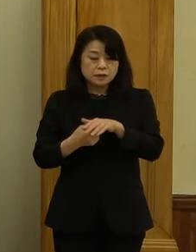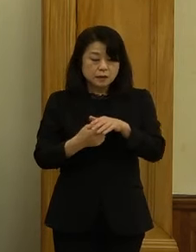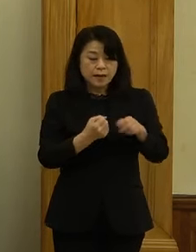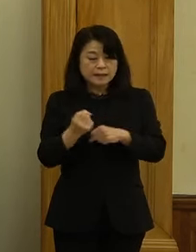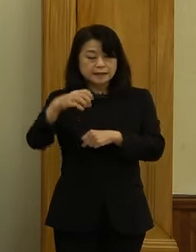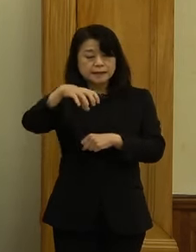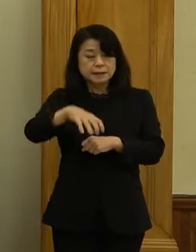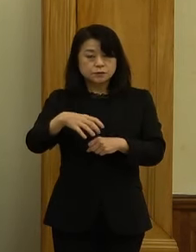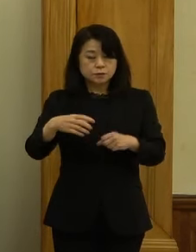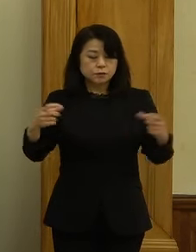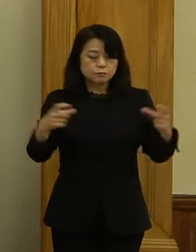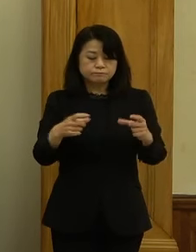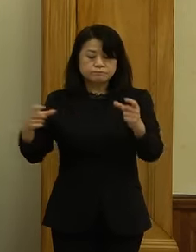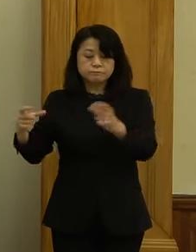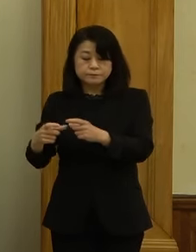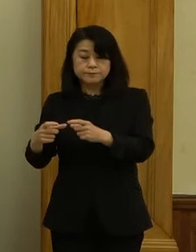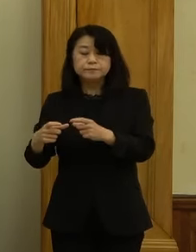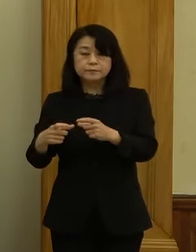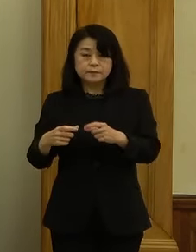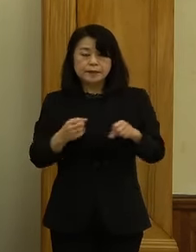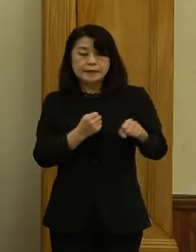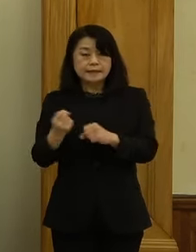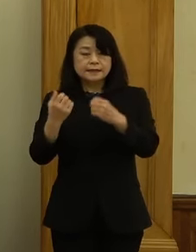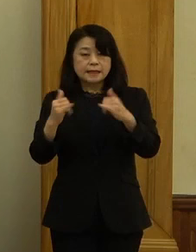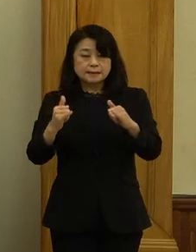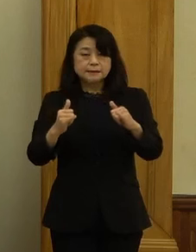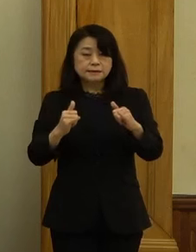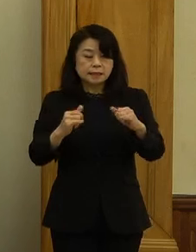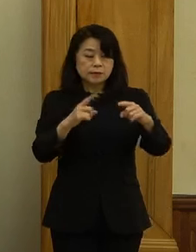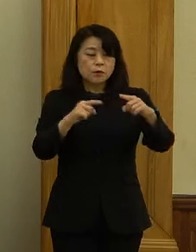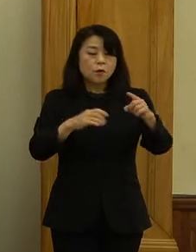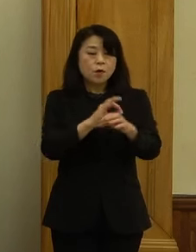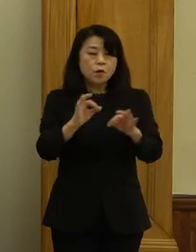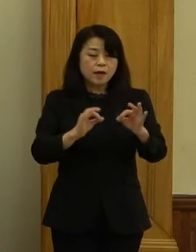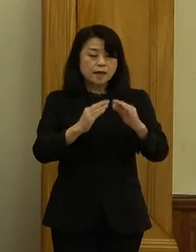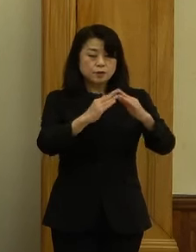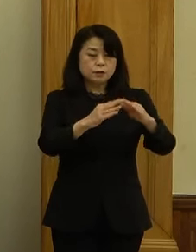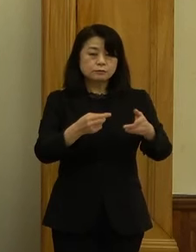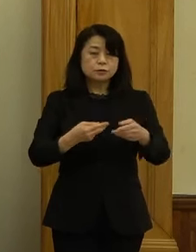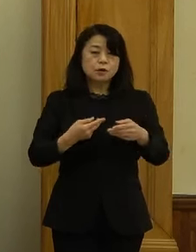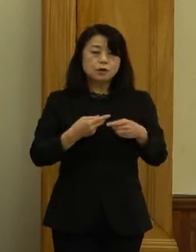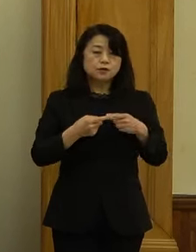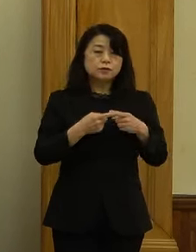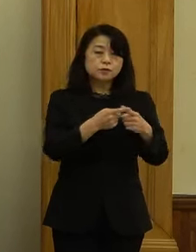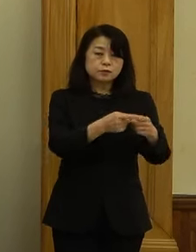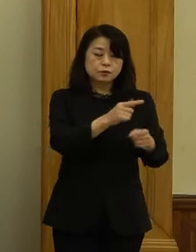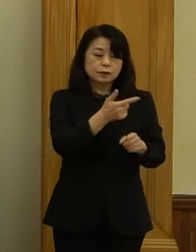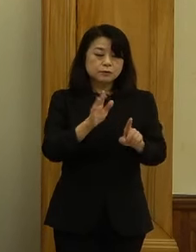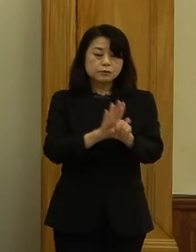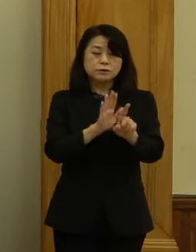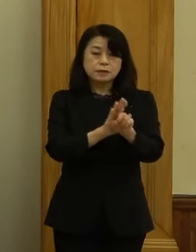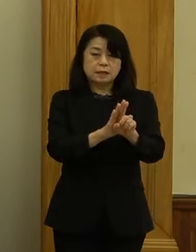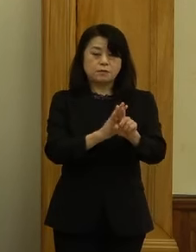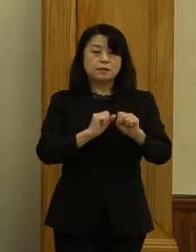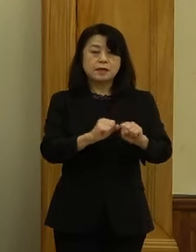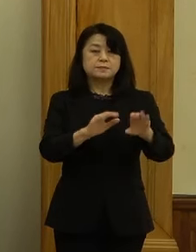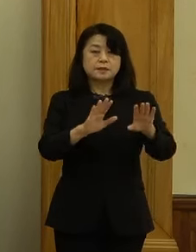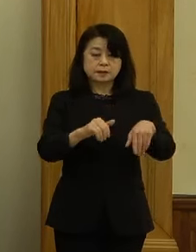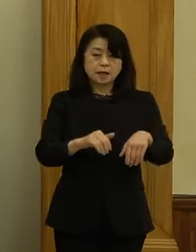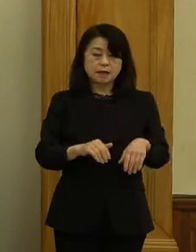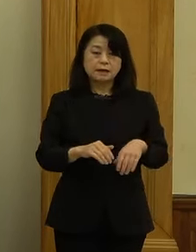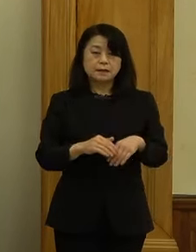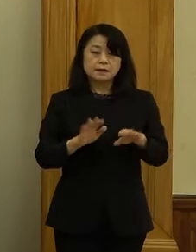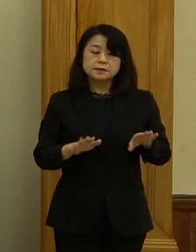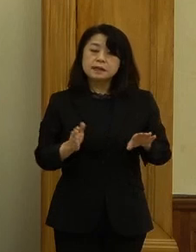収益が行われるとともに避難者の公営住宅への入居などの支援を行ってきたところですがここ何